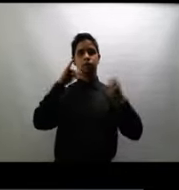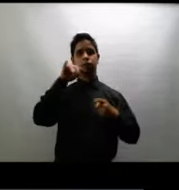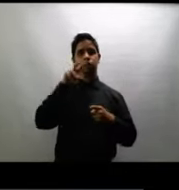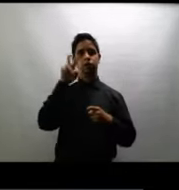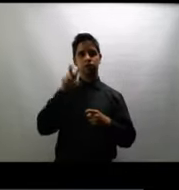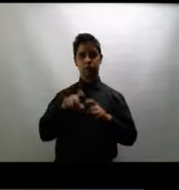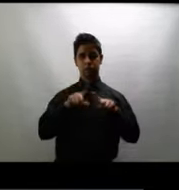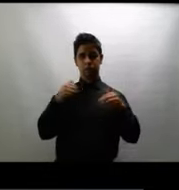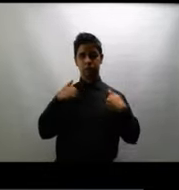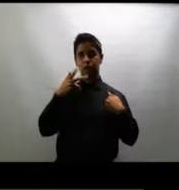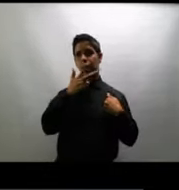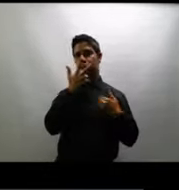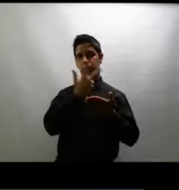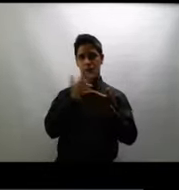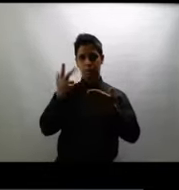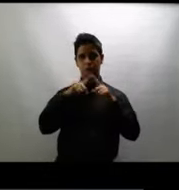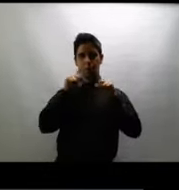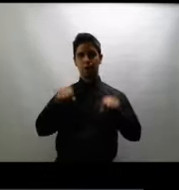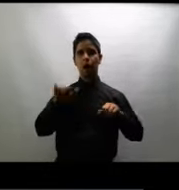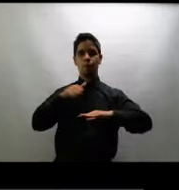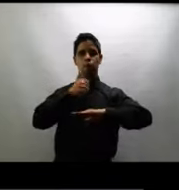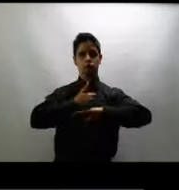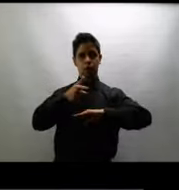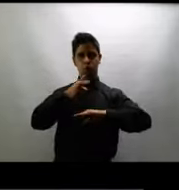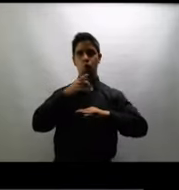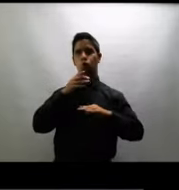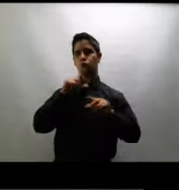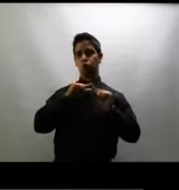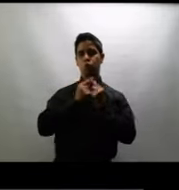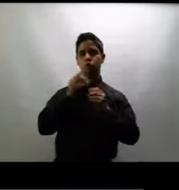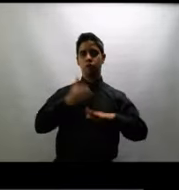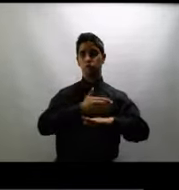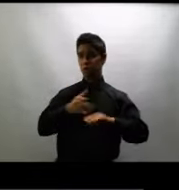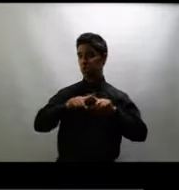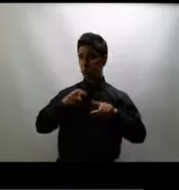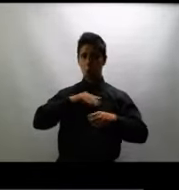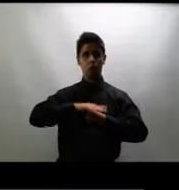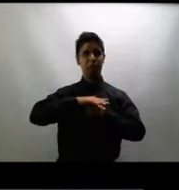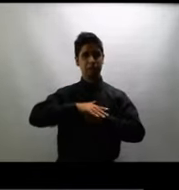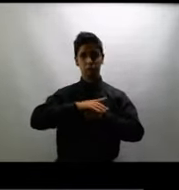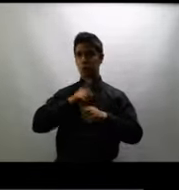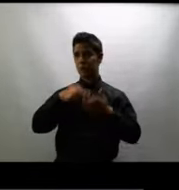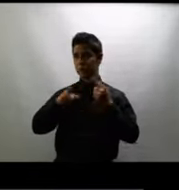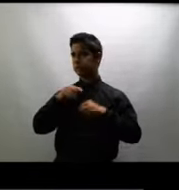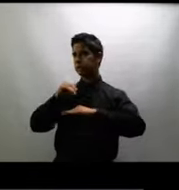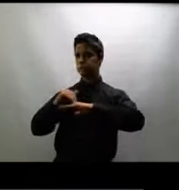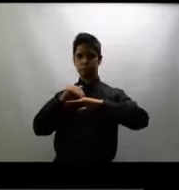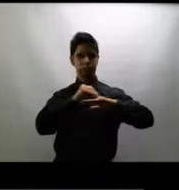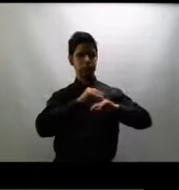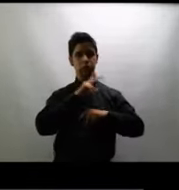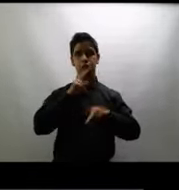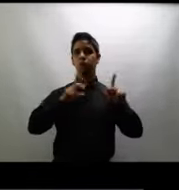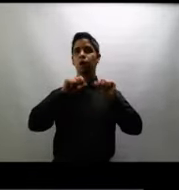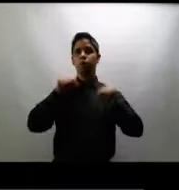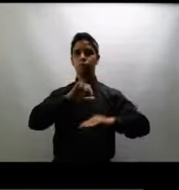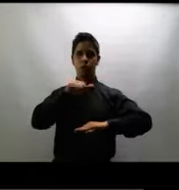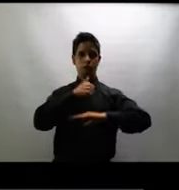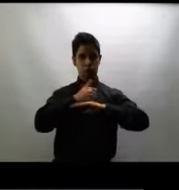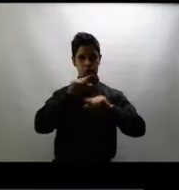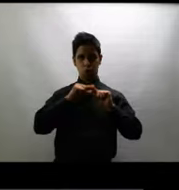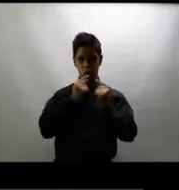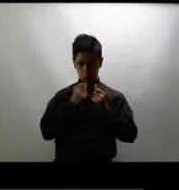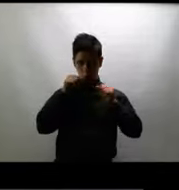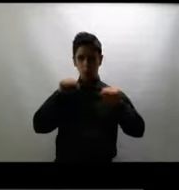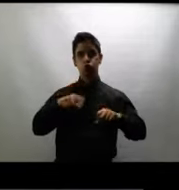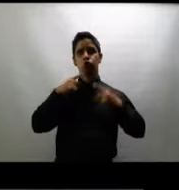una banda y hacer el concierto. Y ahí yo caí en crisis. Lo hicimos y de ahí no paramos. Gracias a Dios, como que todo